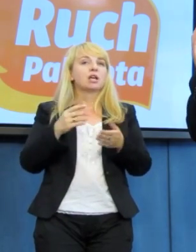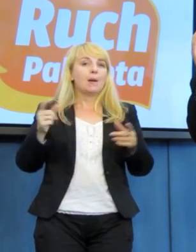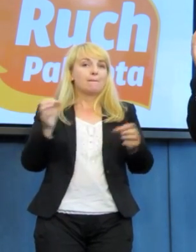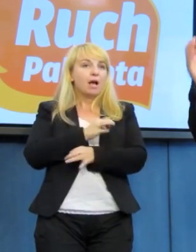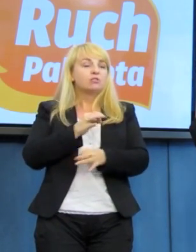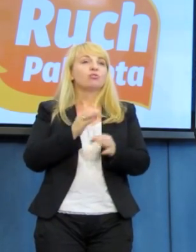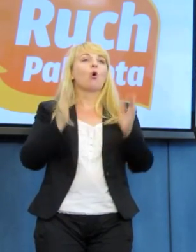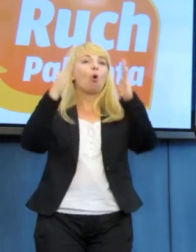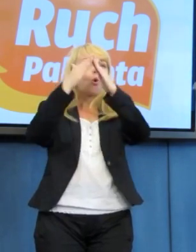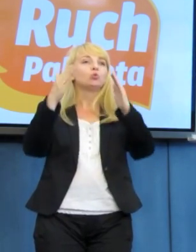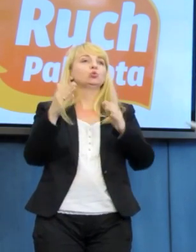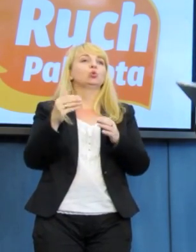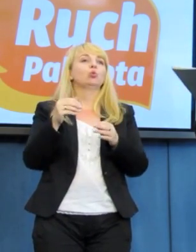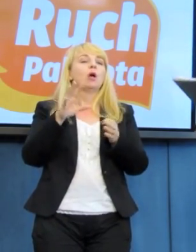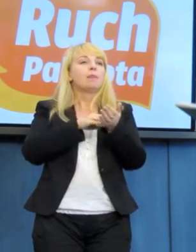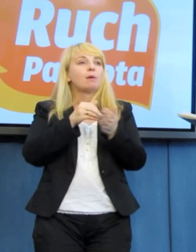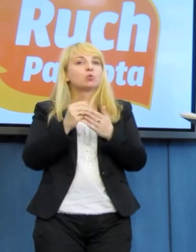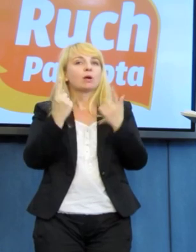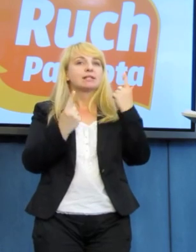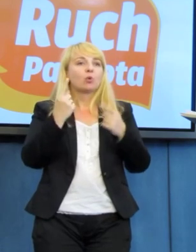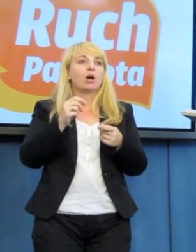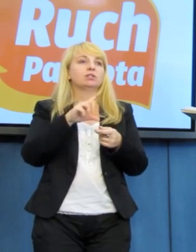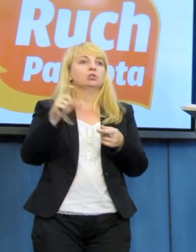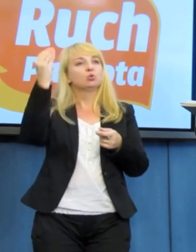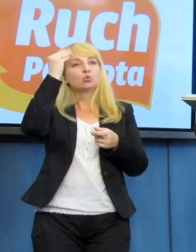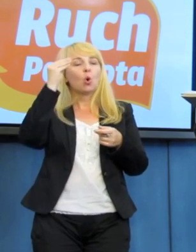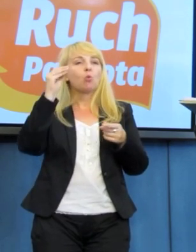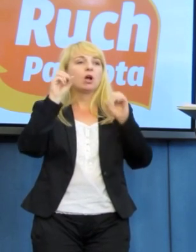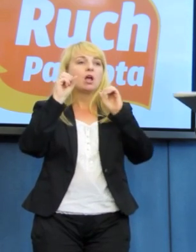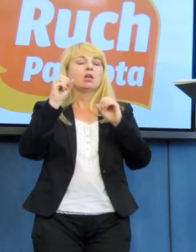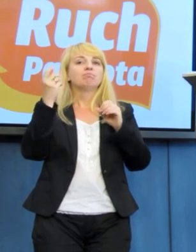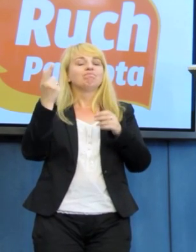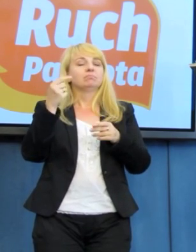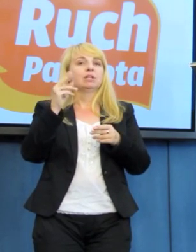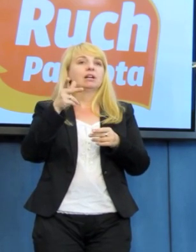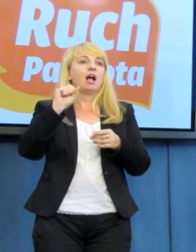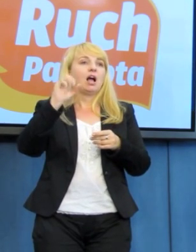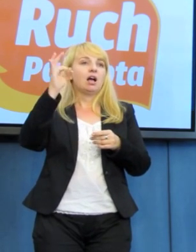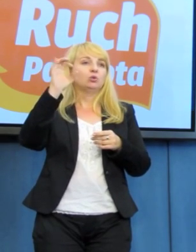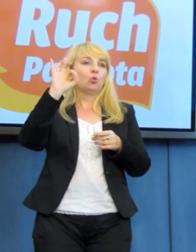placówek zdrowotnych, opiekuńczych, szkół katolickich, sierocińców.